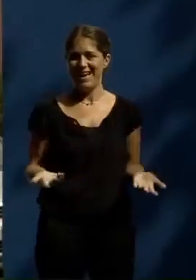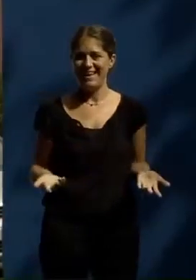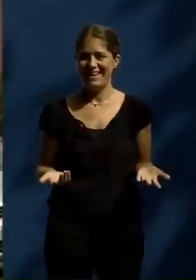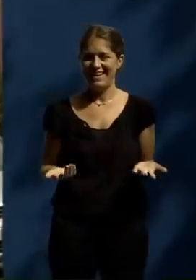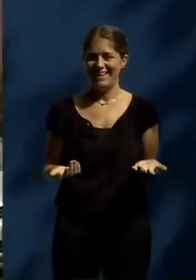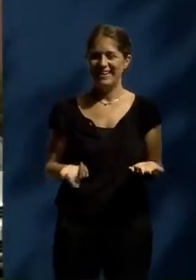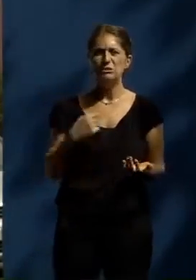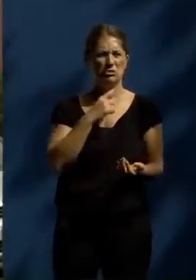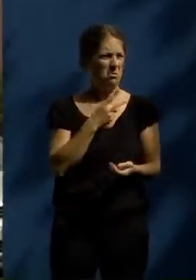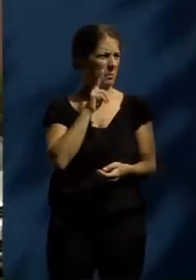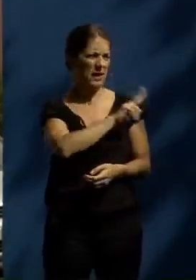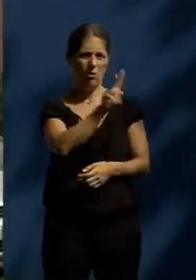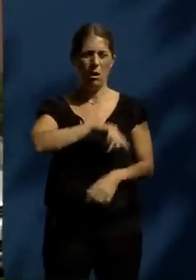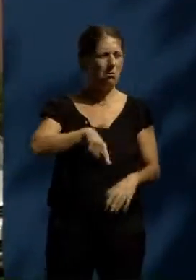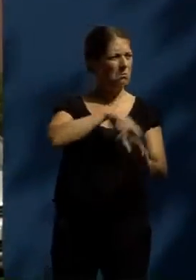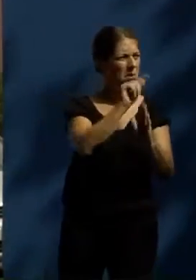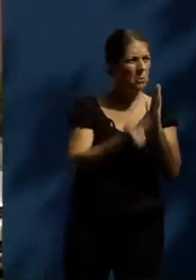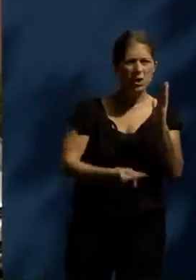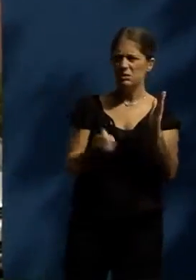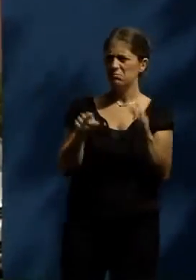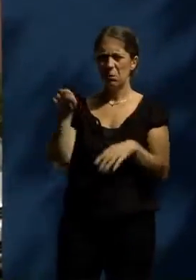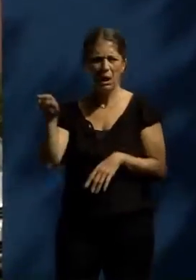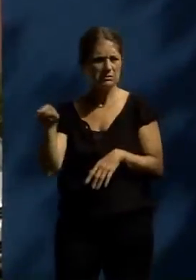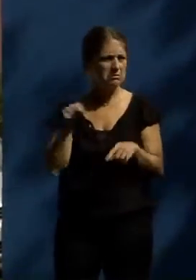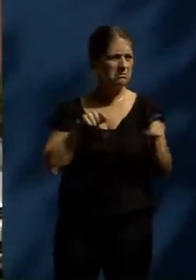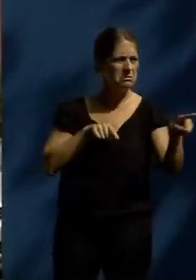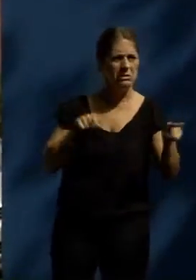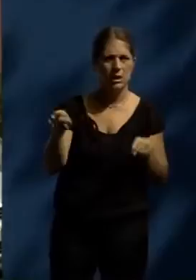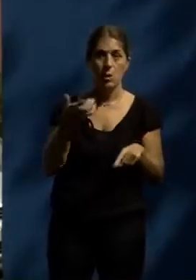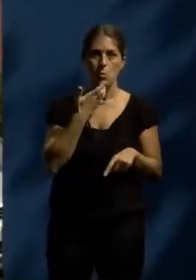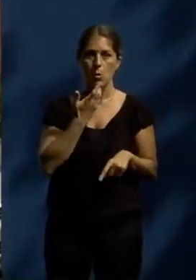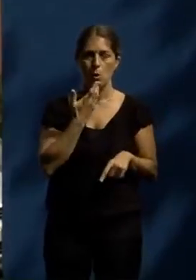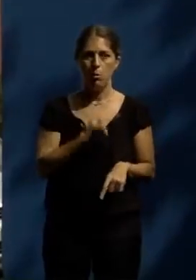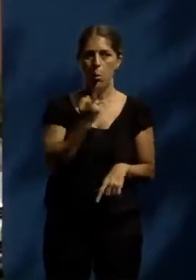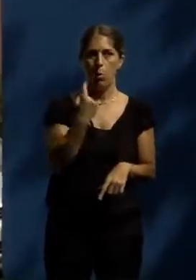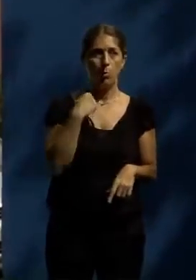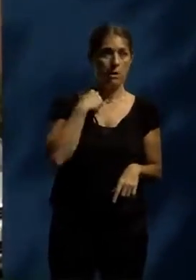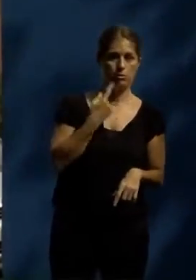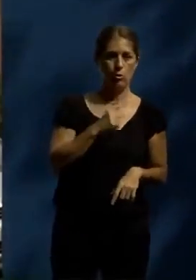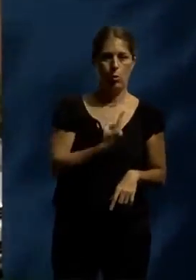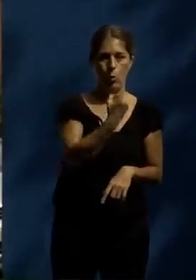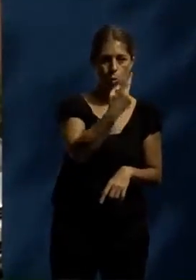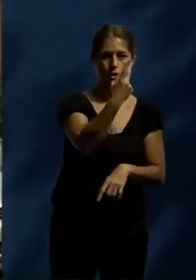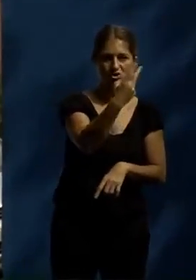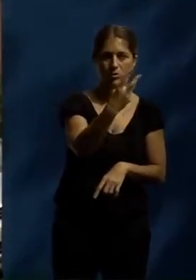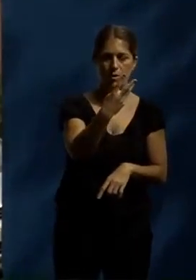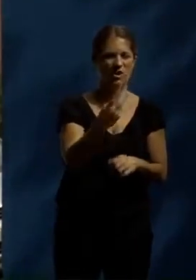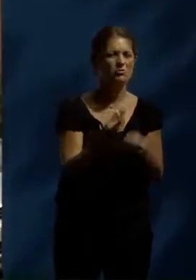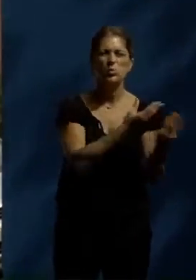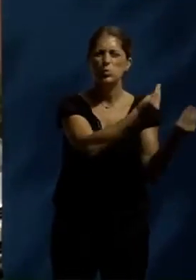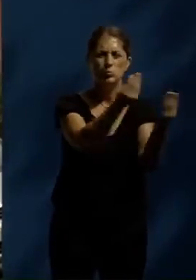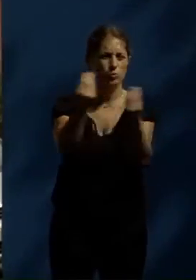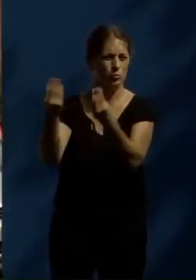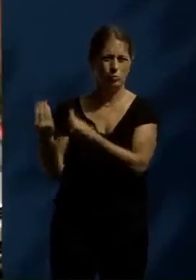perdidos cas enquises, dirían, estas serán nosas, serán dos outros. E se perdemos por un, non, por un non, por 2, por 3, por 4, porque son